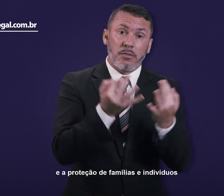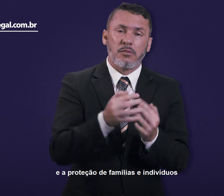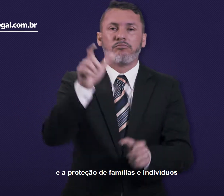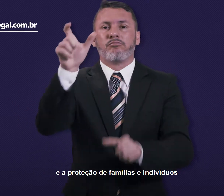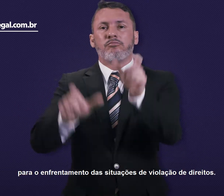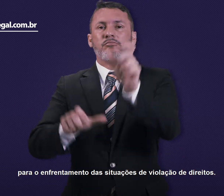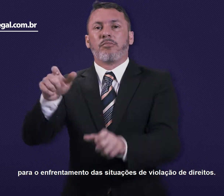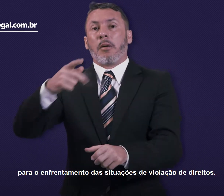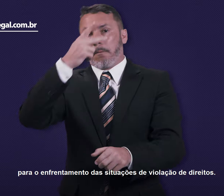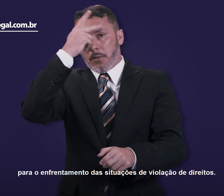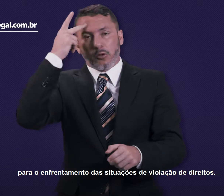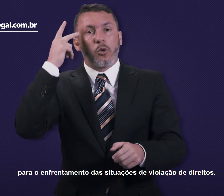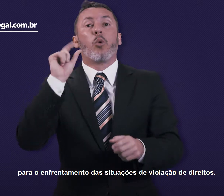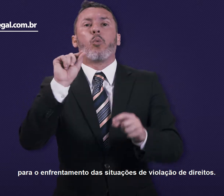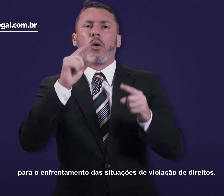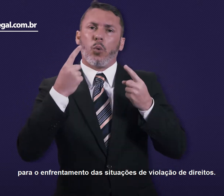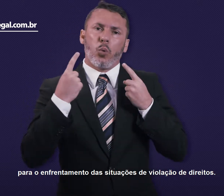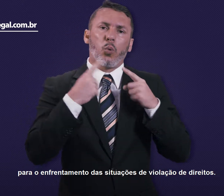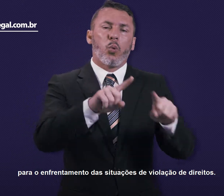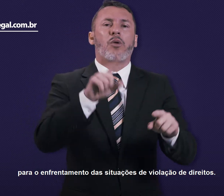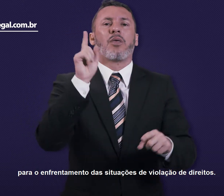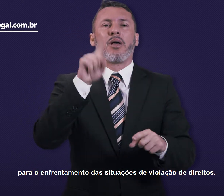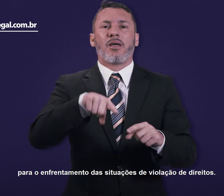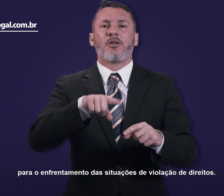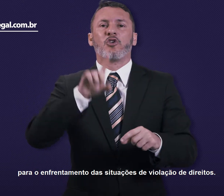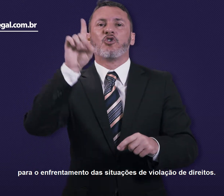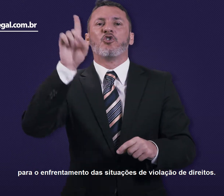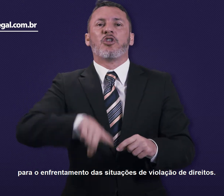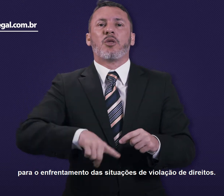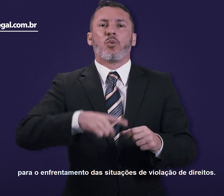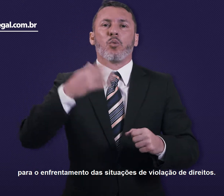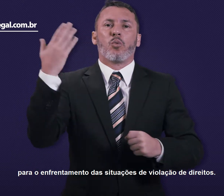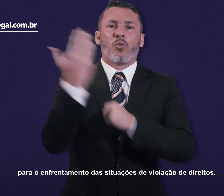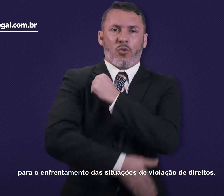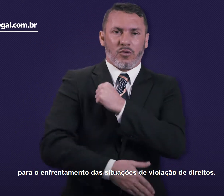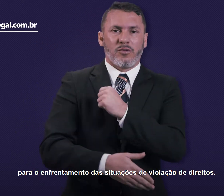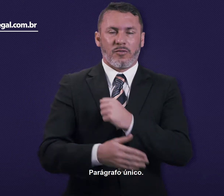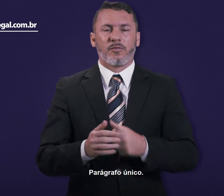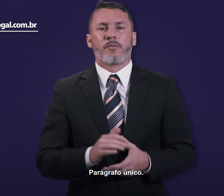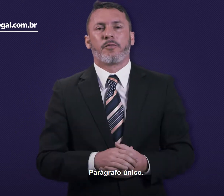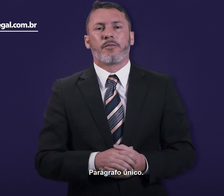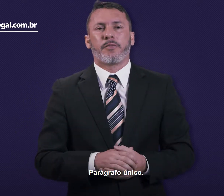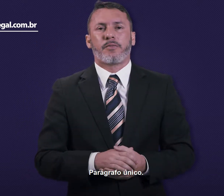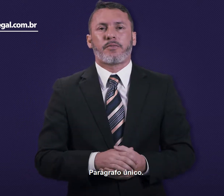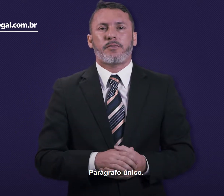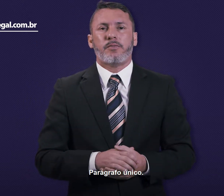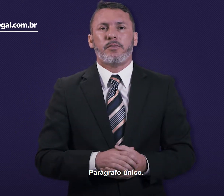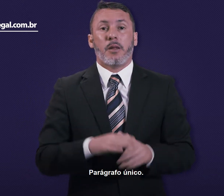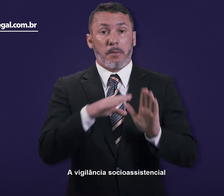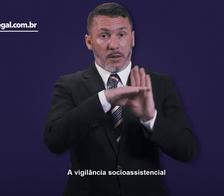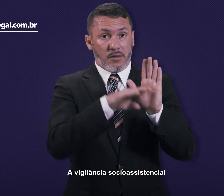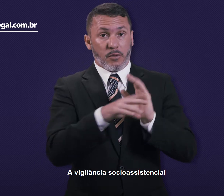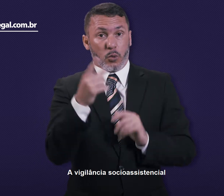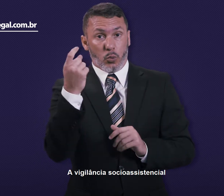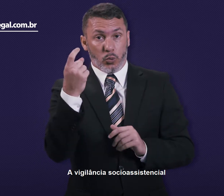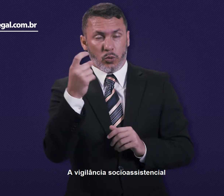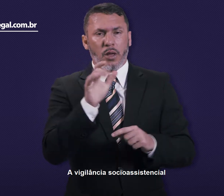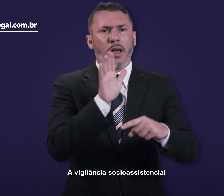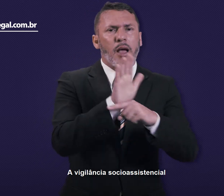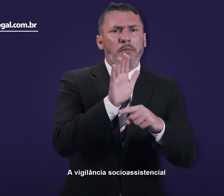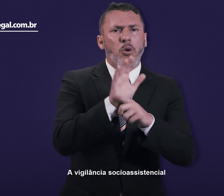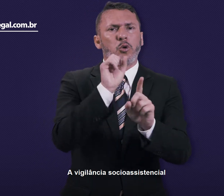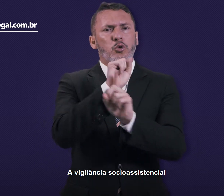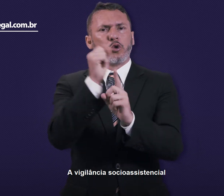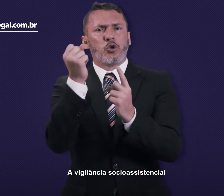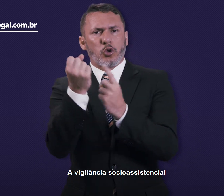e indivíduos para o enfrentamento das situações de violação de direitos. Parágrafo único. A